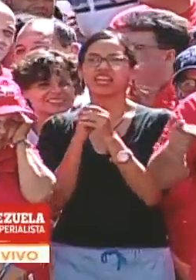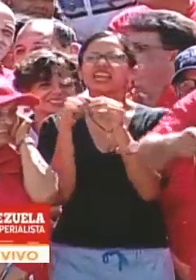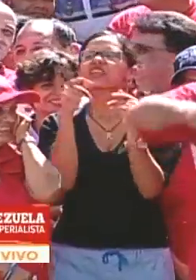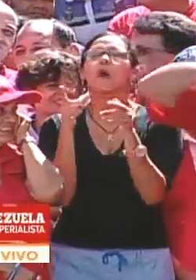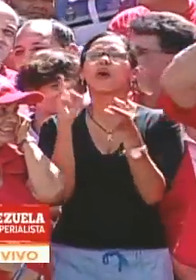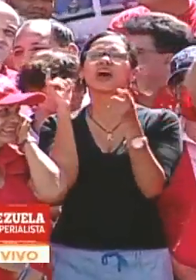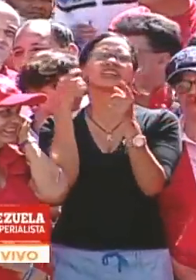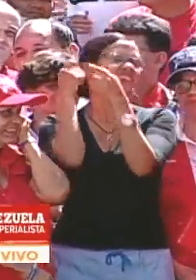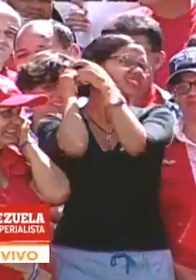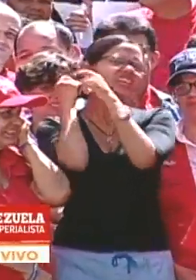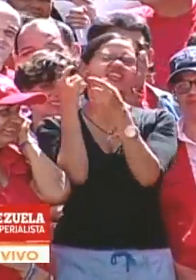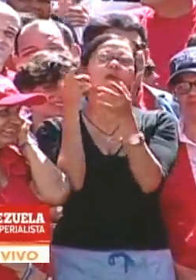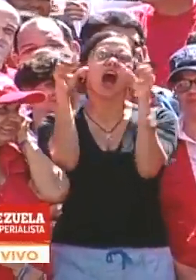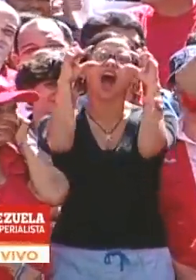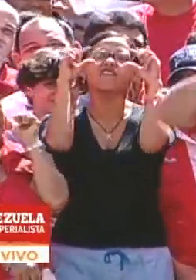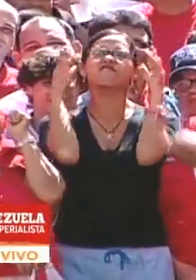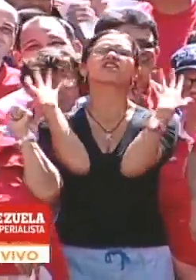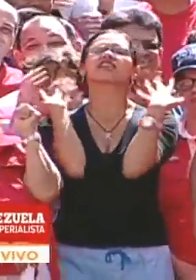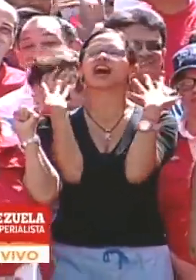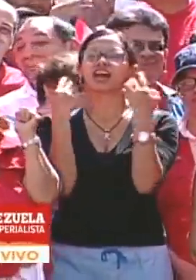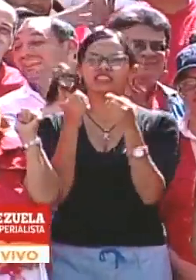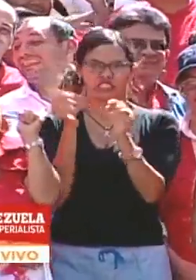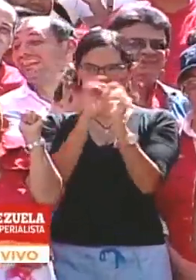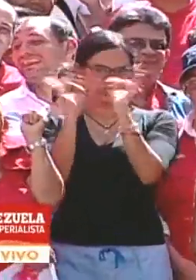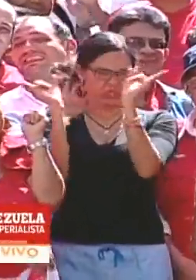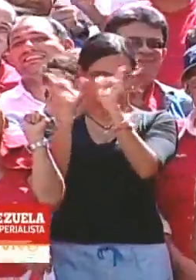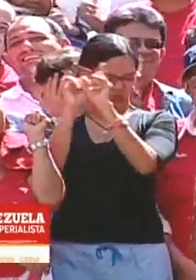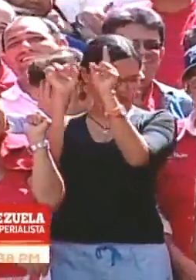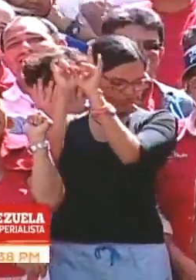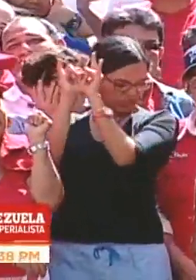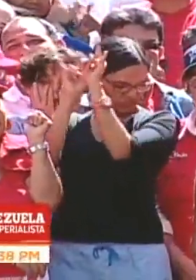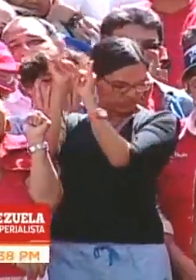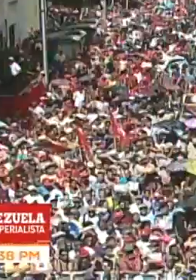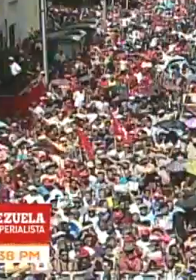¿Quién quiere ser como la fiscal Luis Ortega?